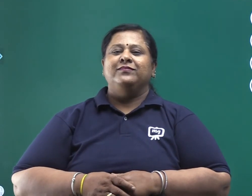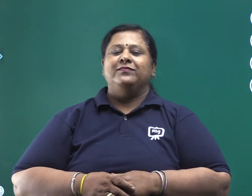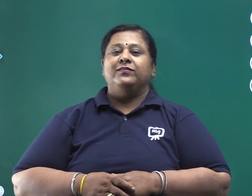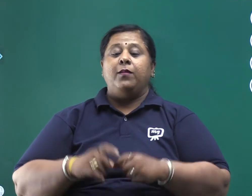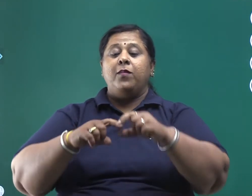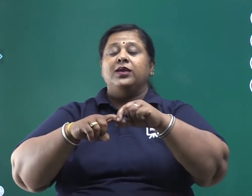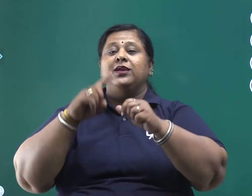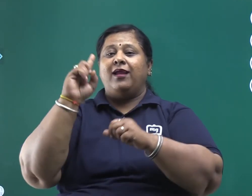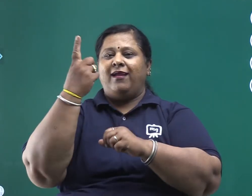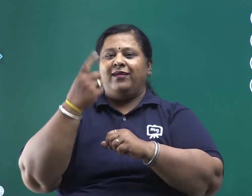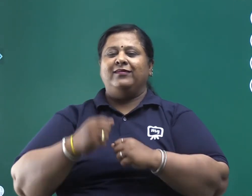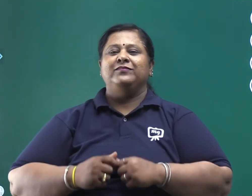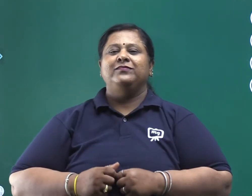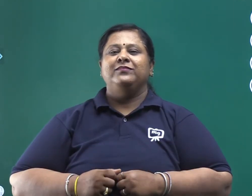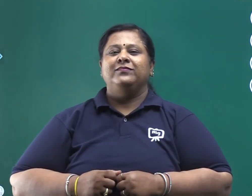प्रश्न 1,